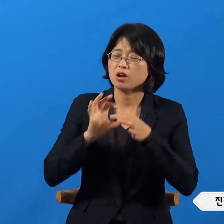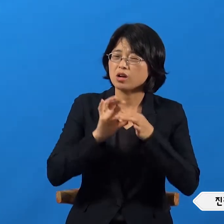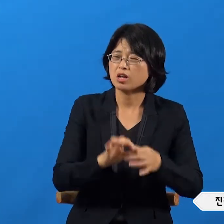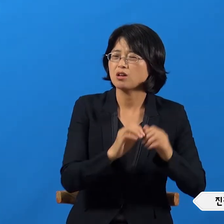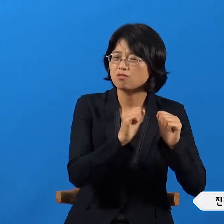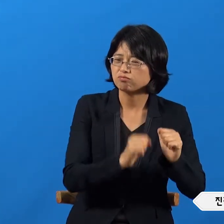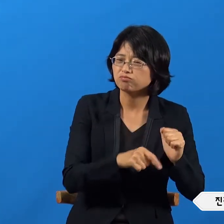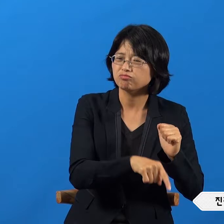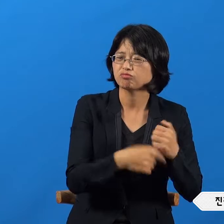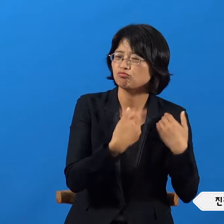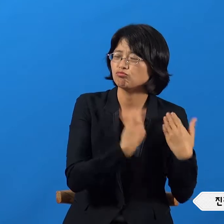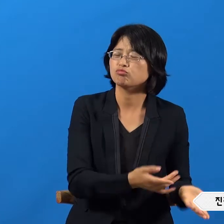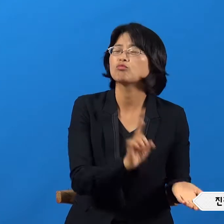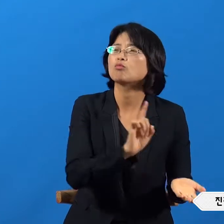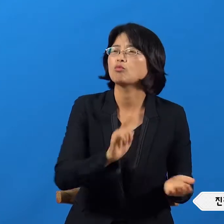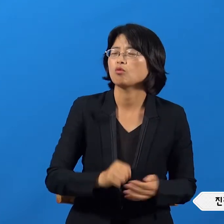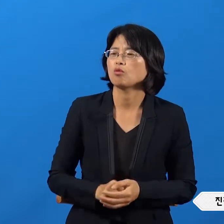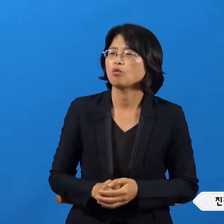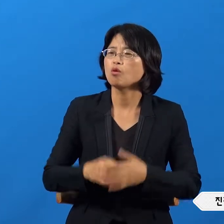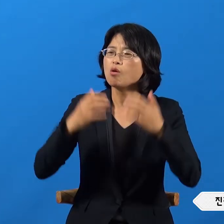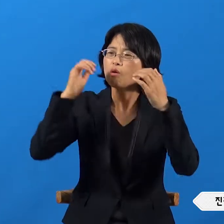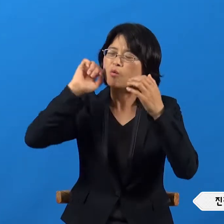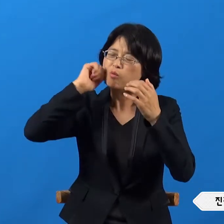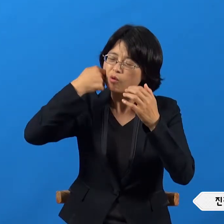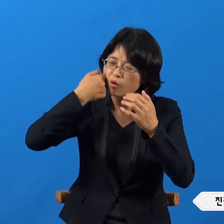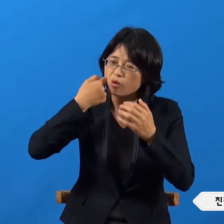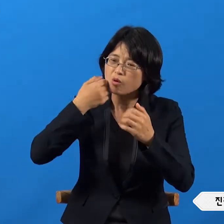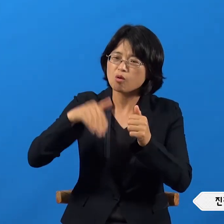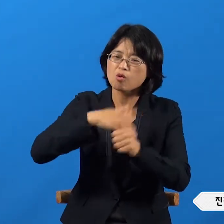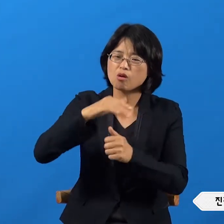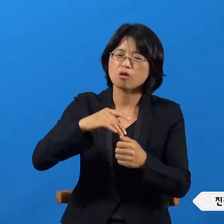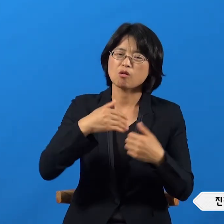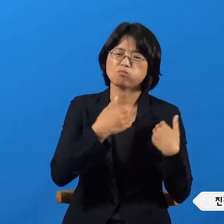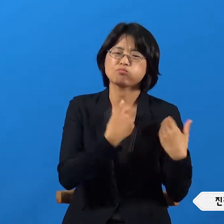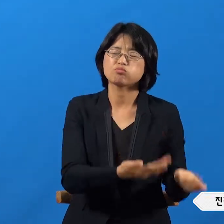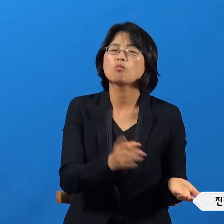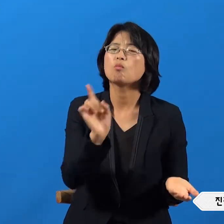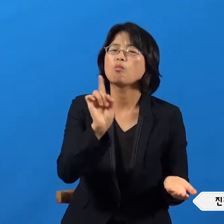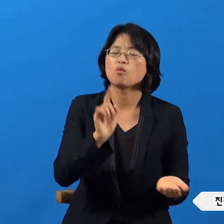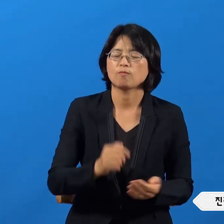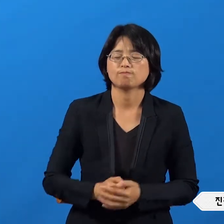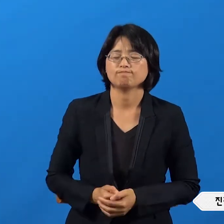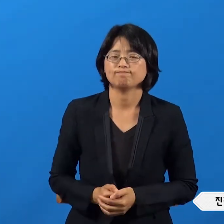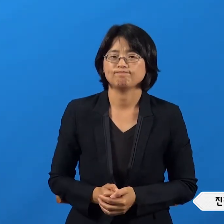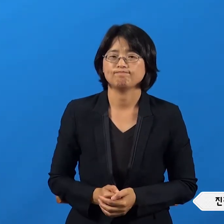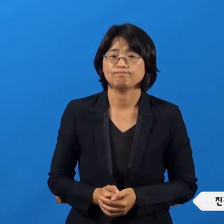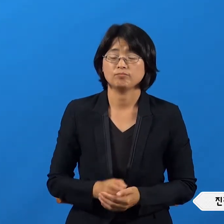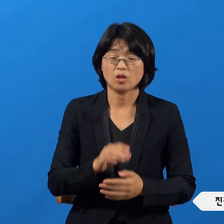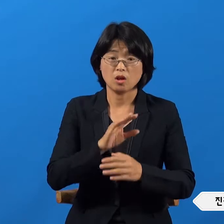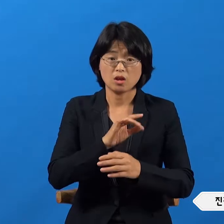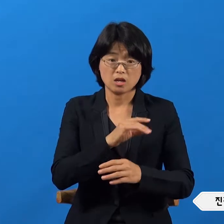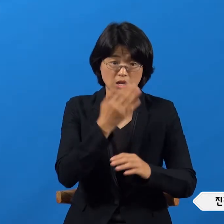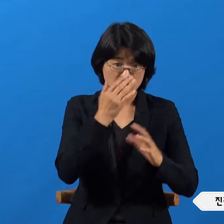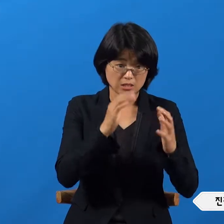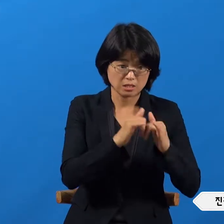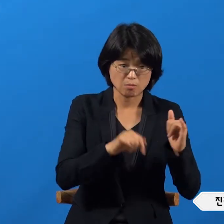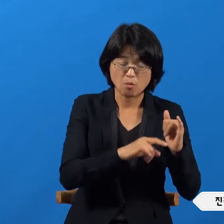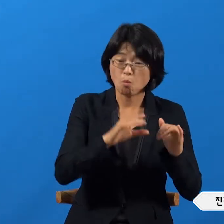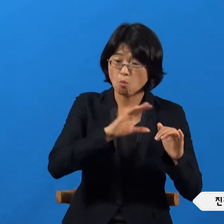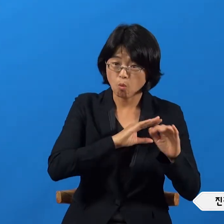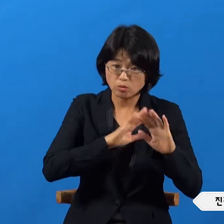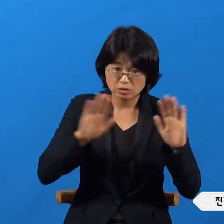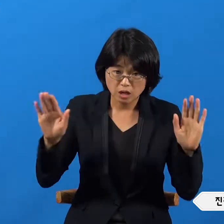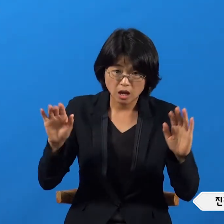가운데 우리를 그냥 두시는 겁니까? 그들은 모세뿐만이 아니라 하나님을 향하여 원망했다라고